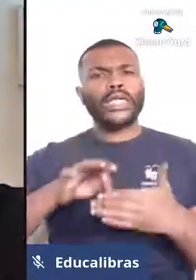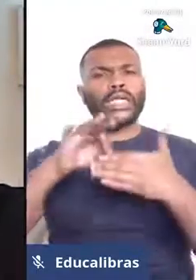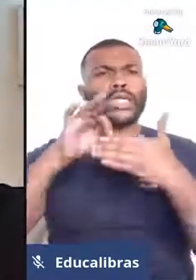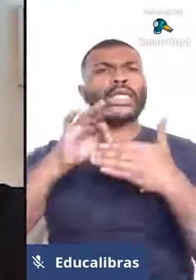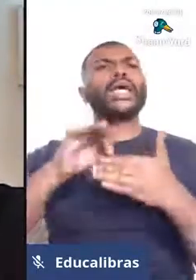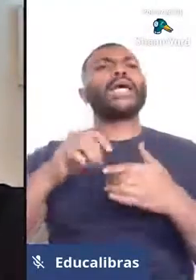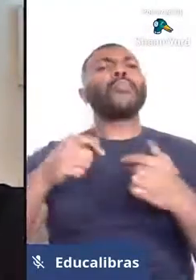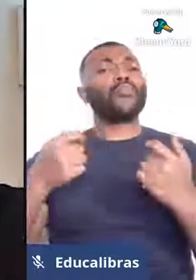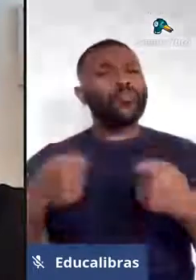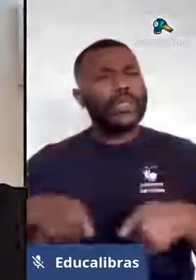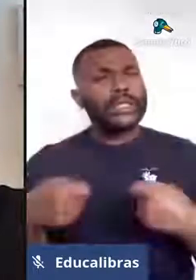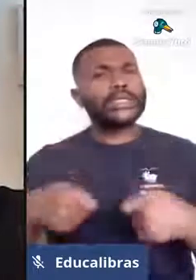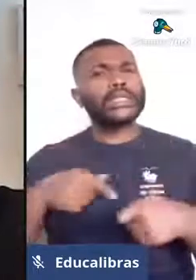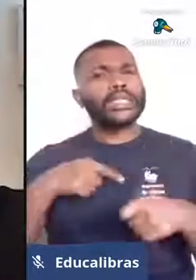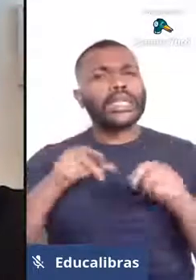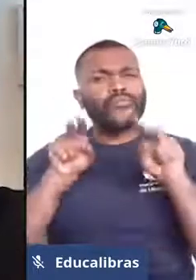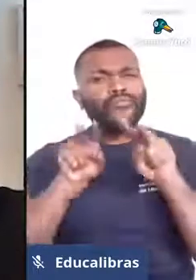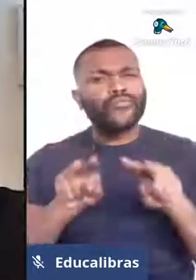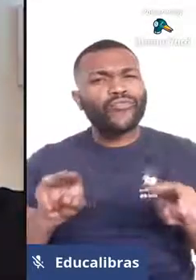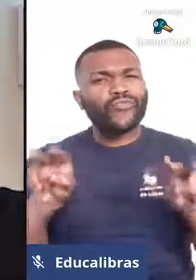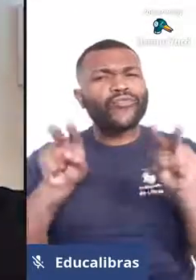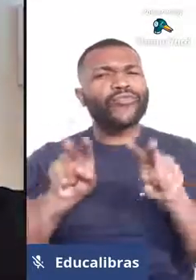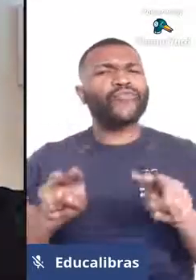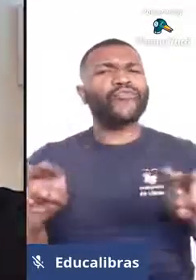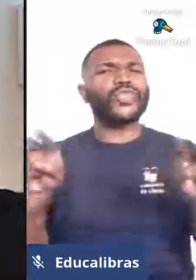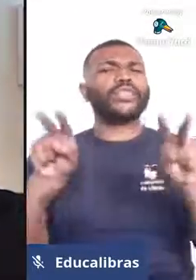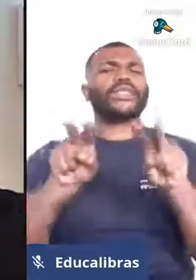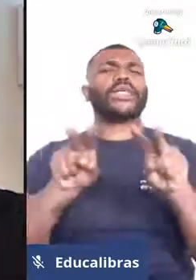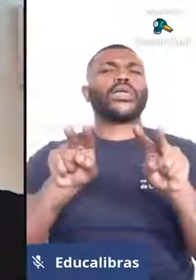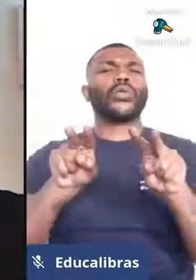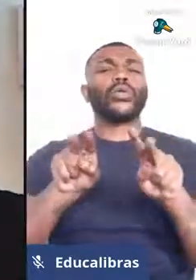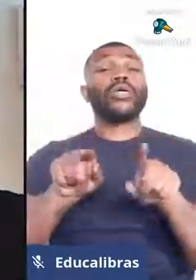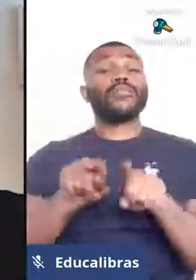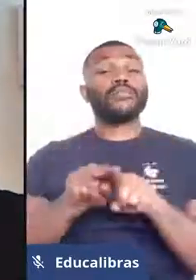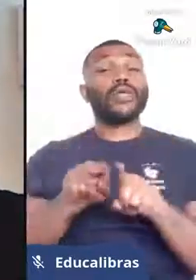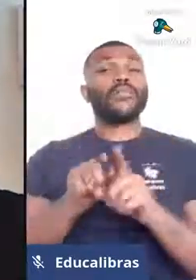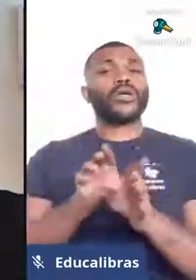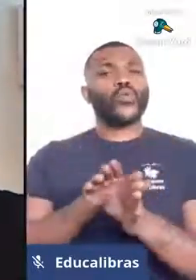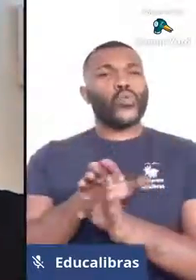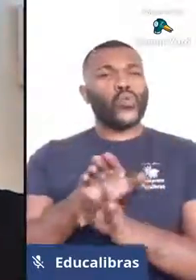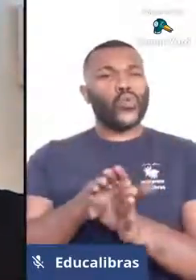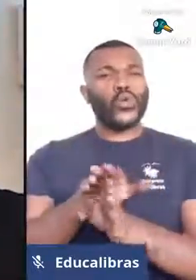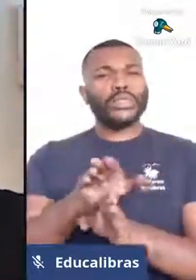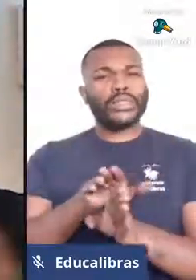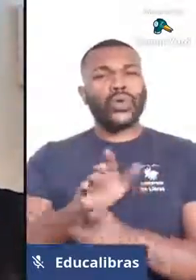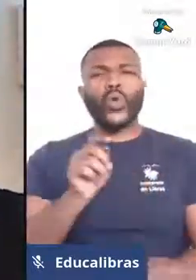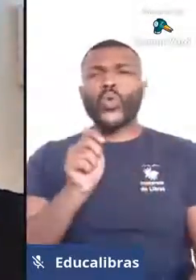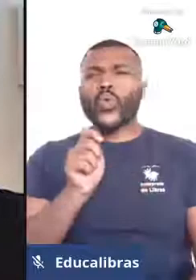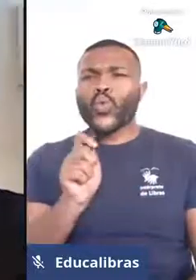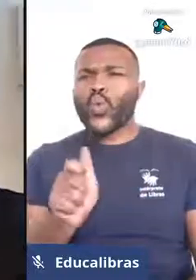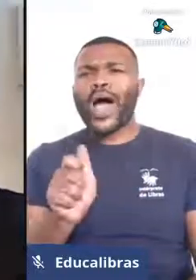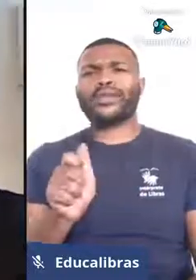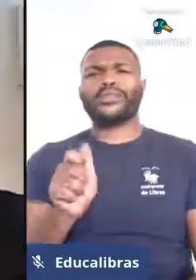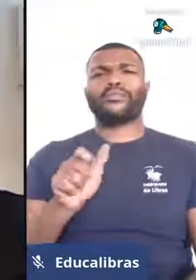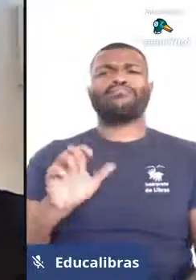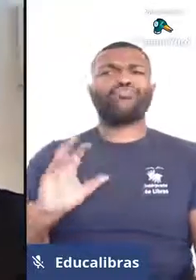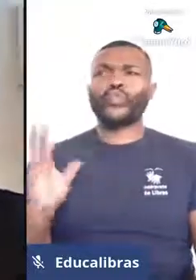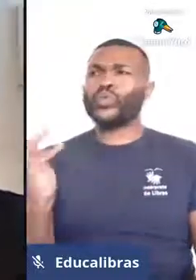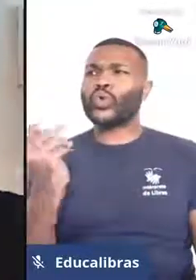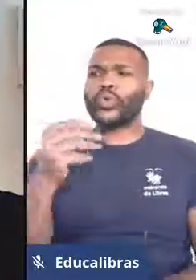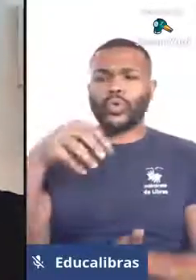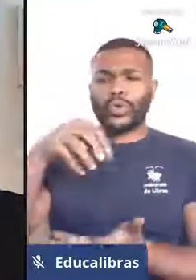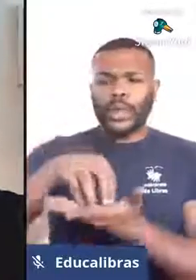visão, ou pessoas com deficiência, mas há os conselhos também. Quase todas as organizações culturais têm um conselho